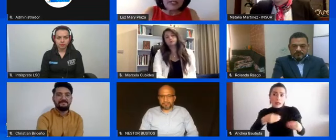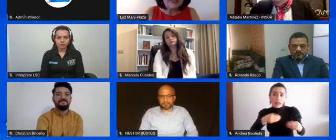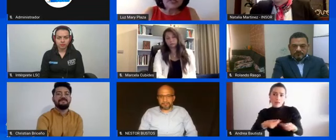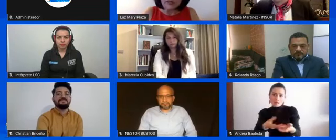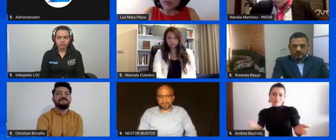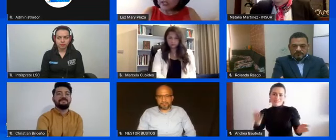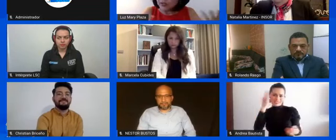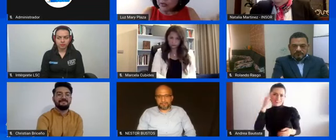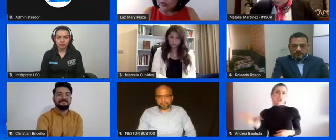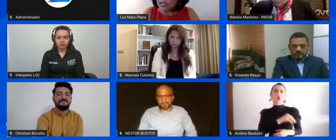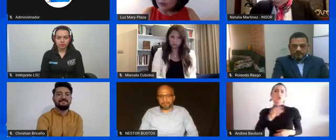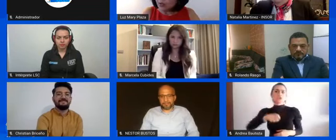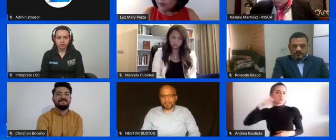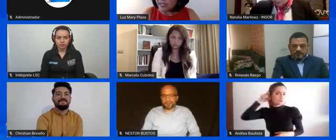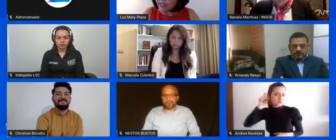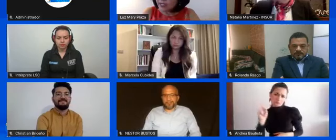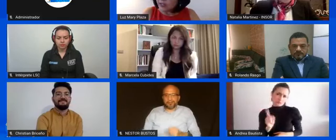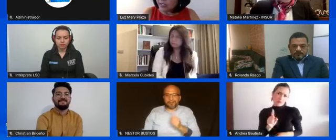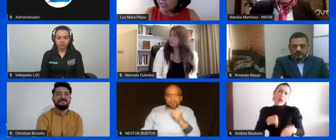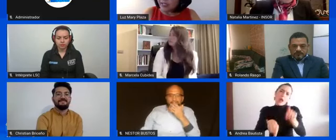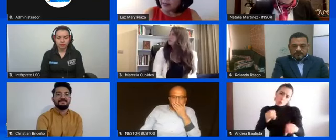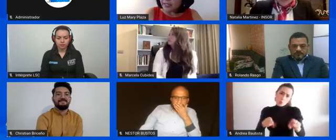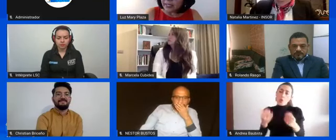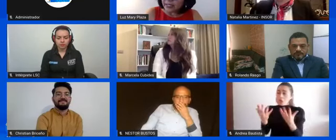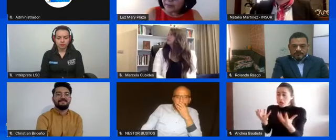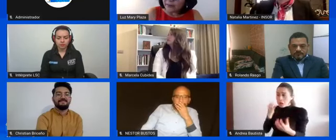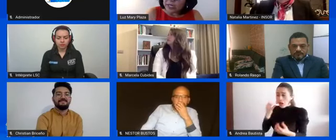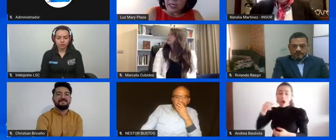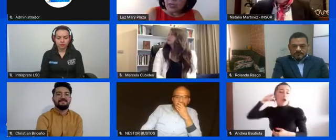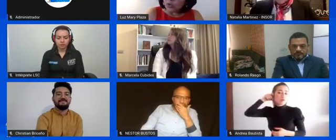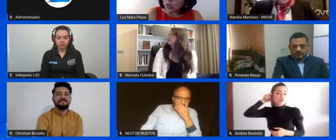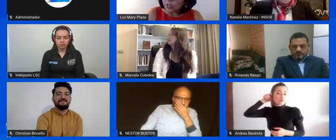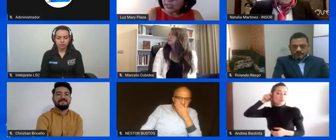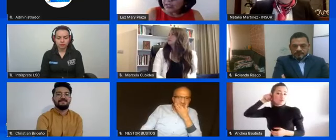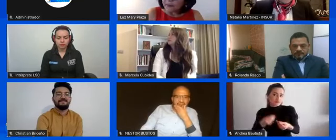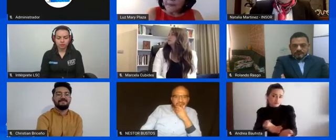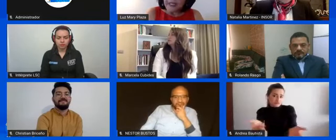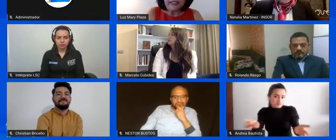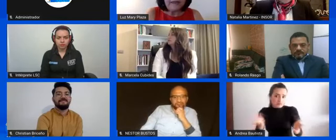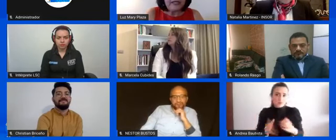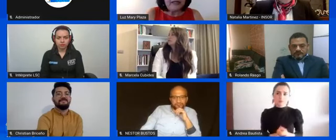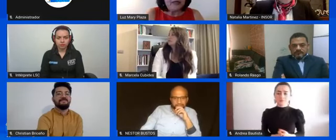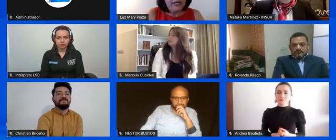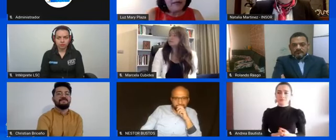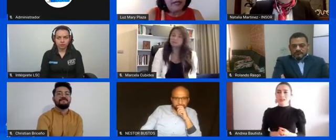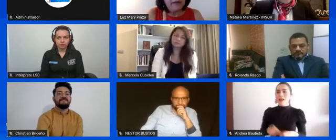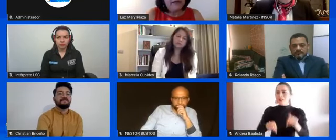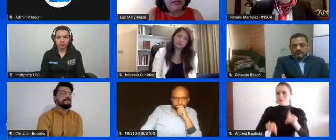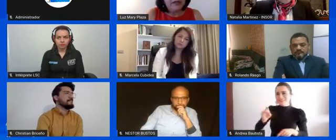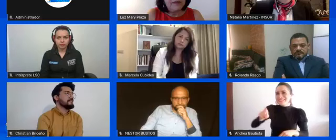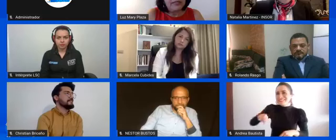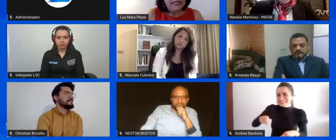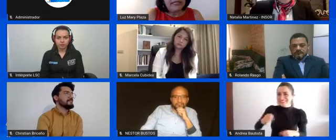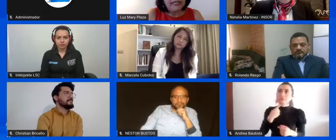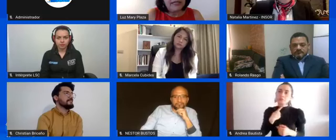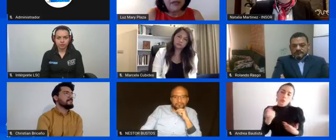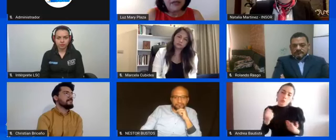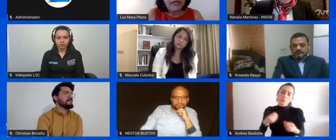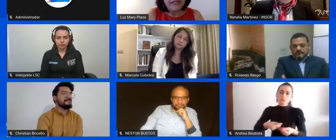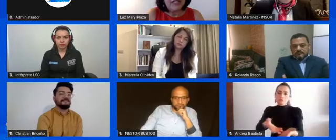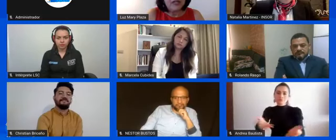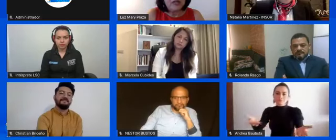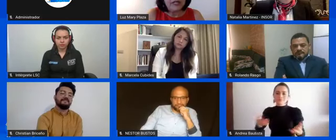algunos quieren usar su audífono por varias razones audiológicas. Y también un trabajo importante que